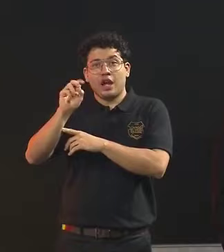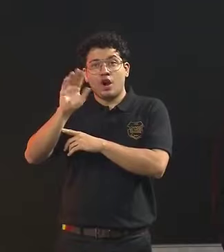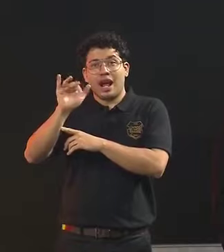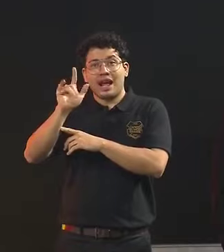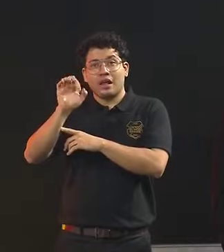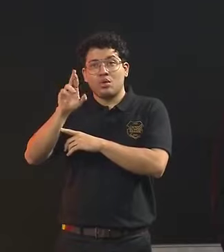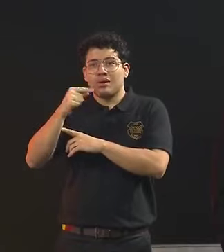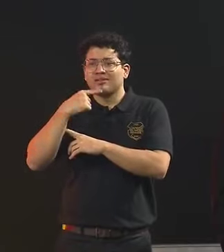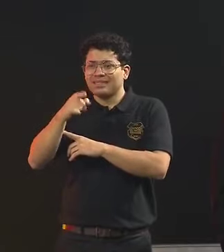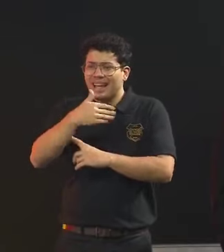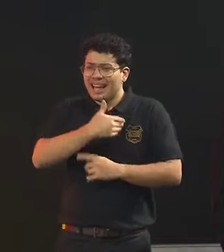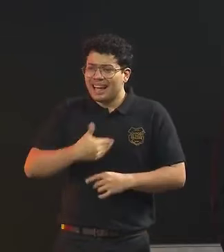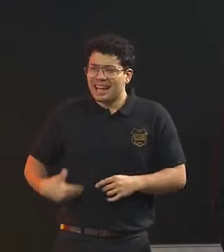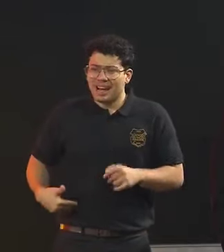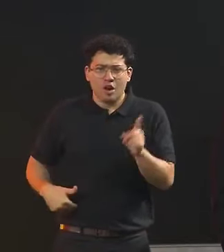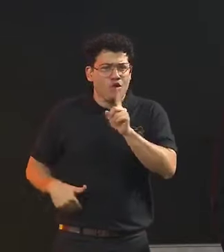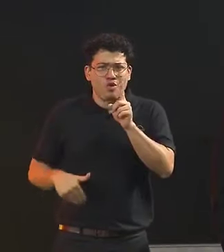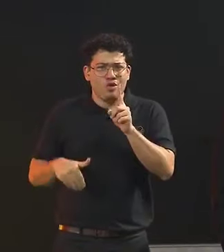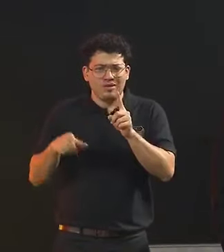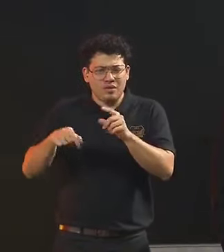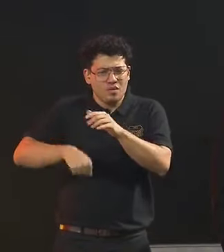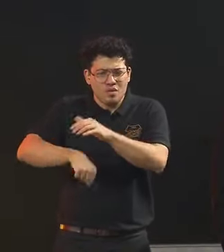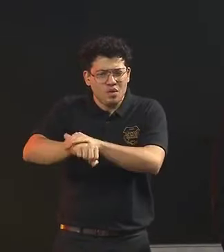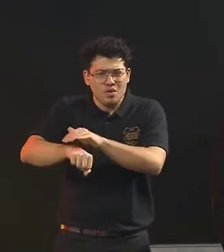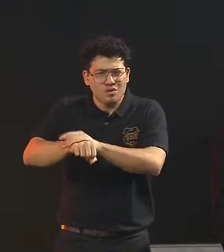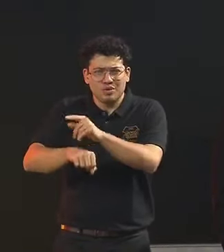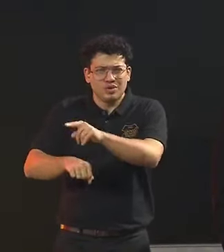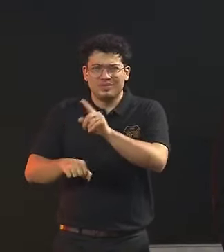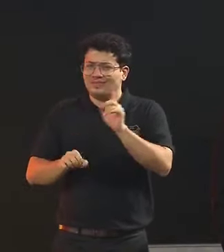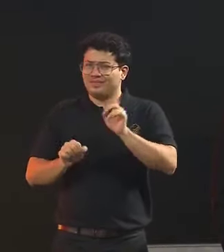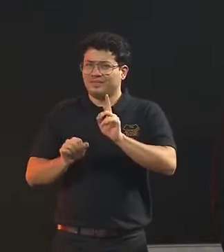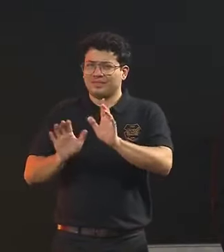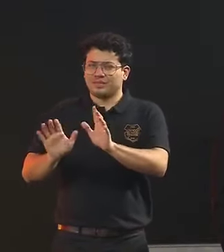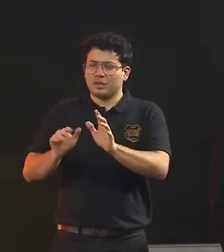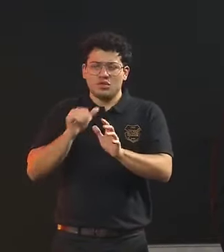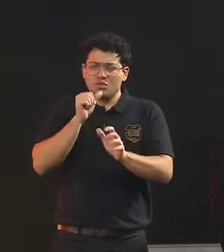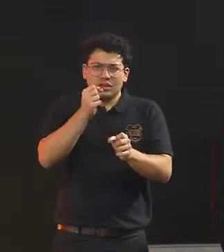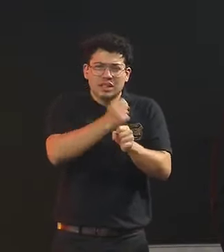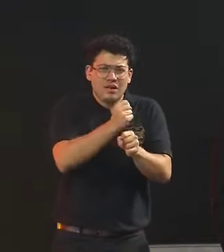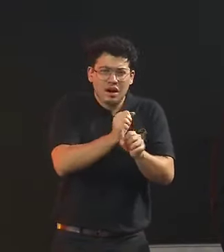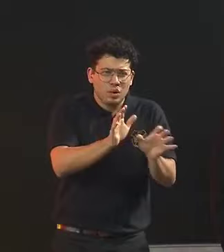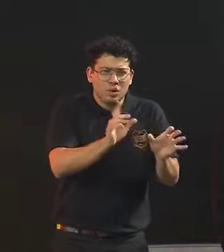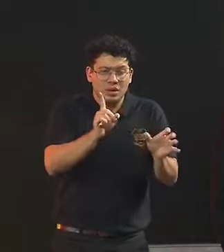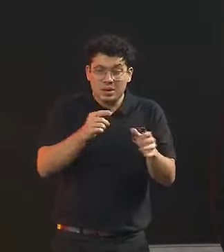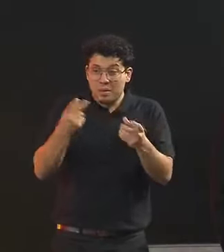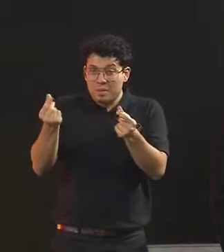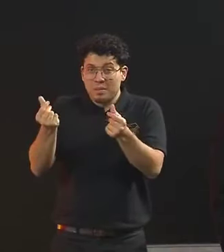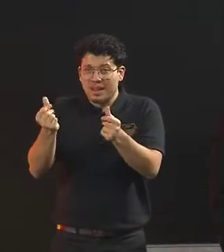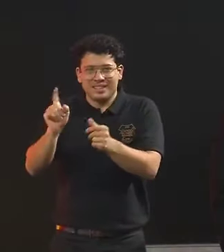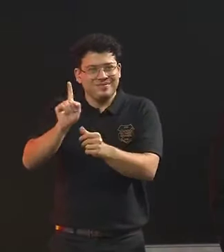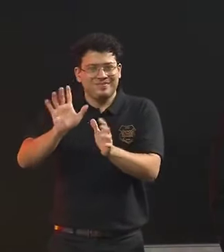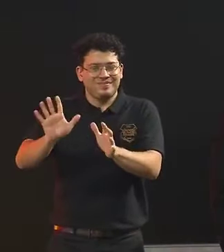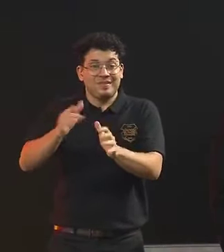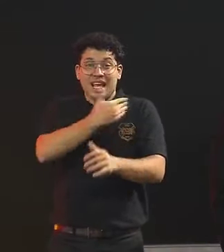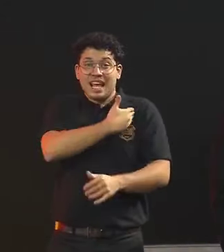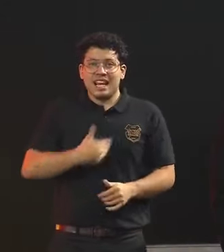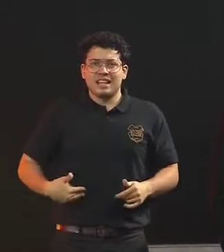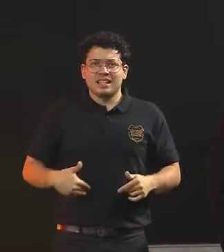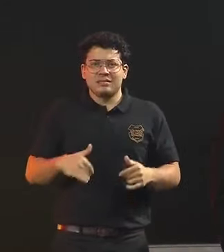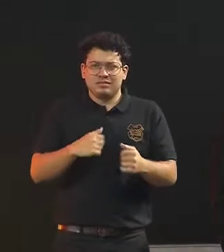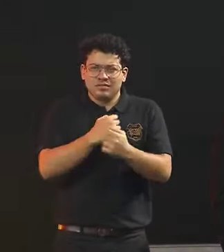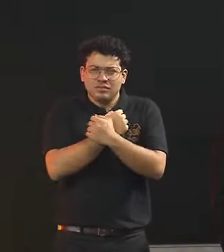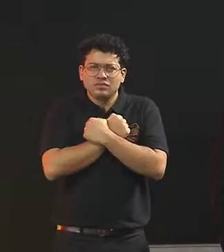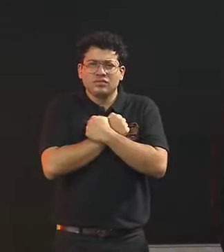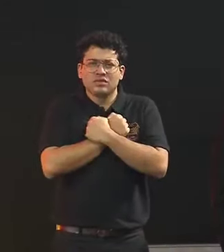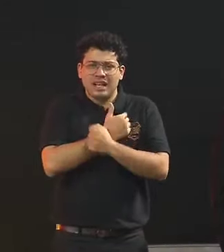es cuestión futbolística, el Herediano no es de trabajo o de plata, el Herediano es una cuestión afectiva, el Herediano es